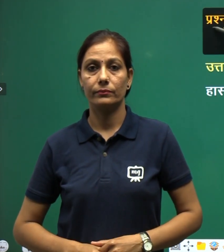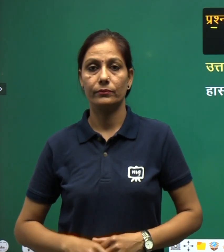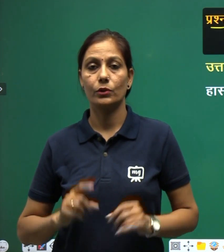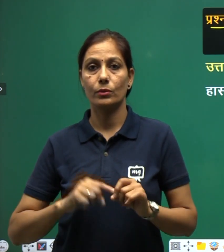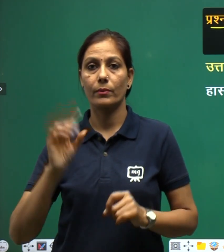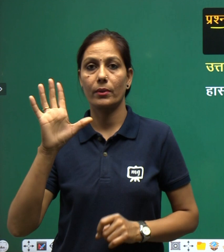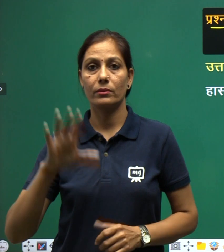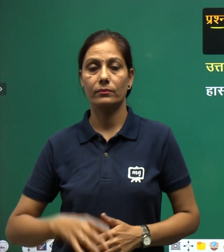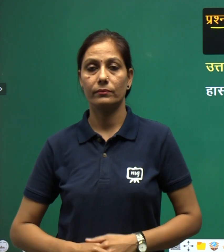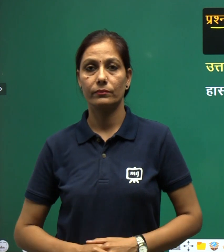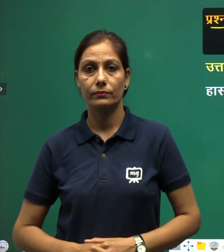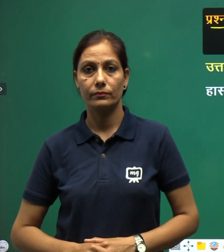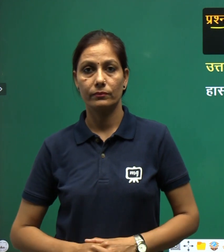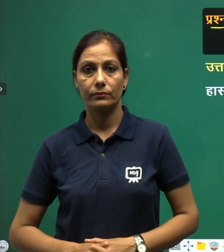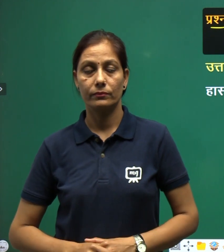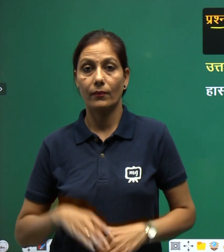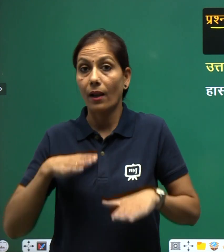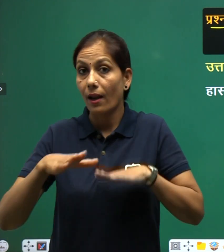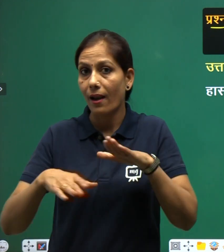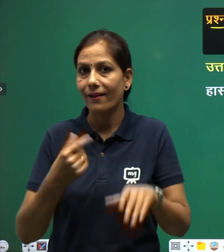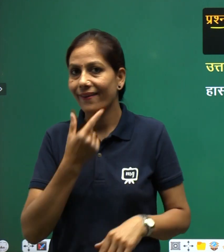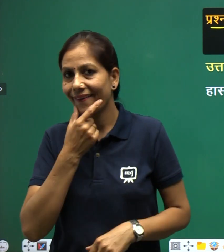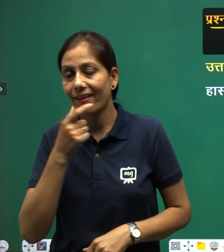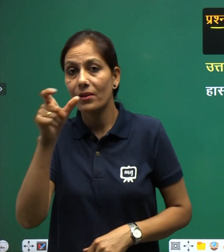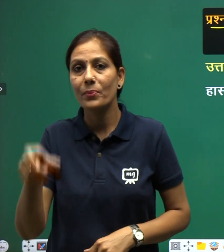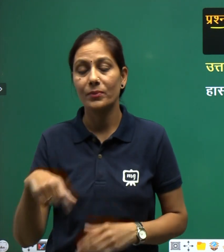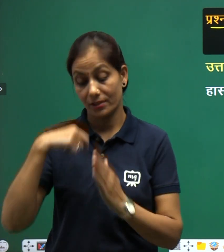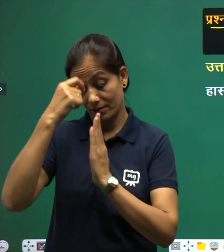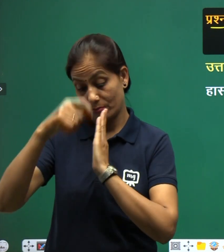प्रश्न 5, चार्ली चैपलिन की फिल्में